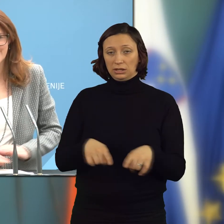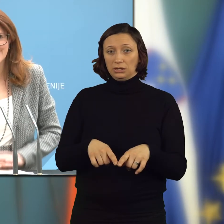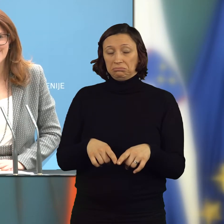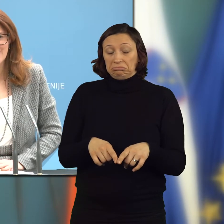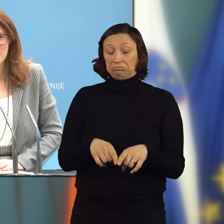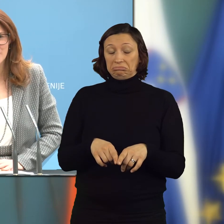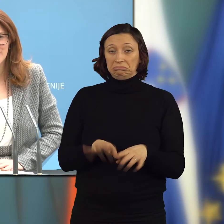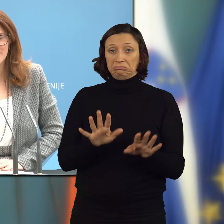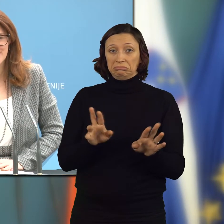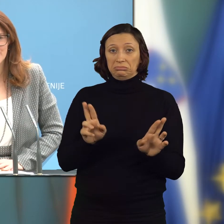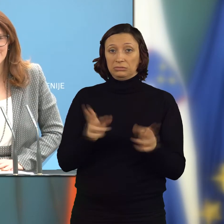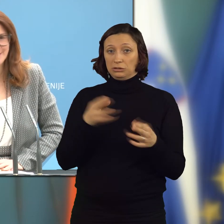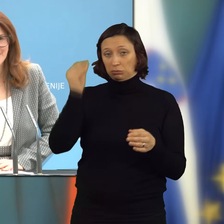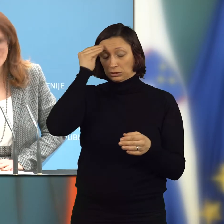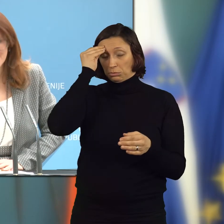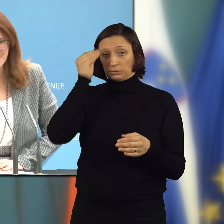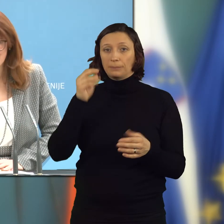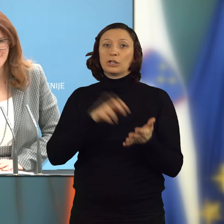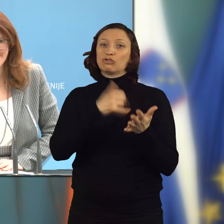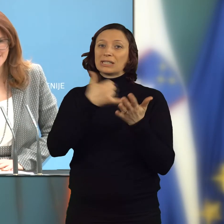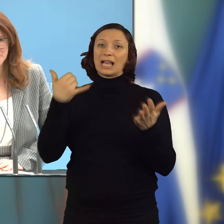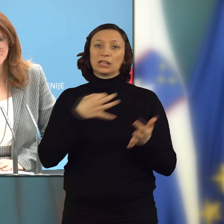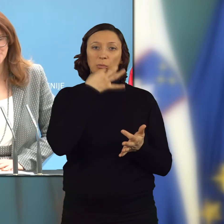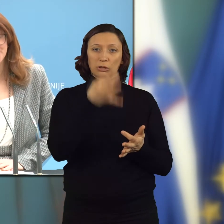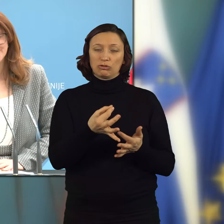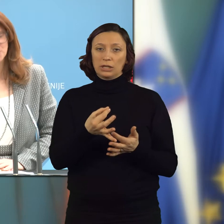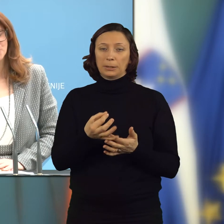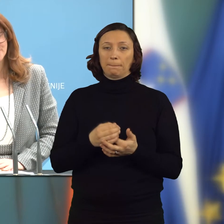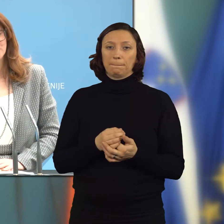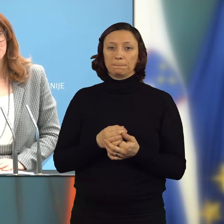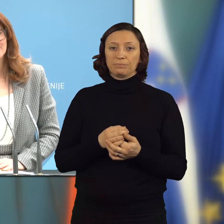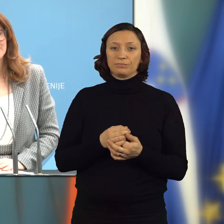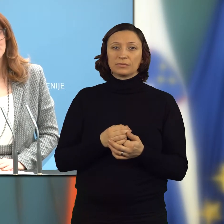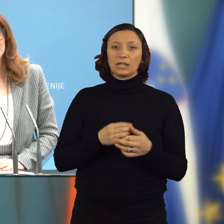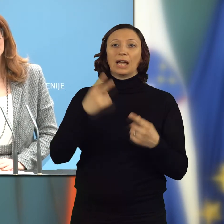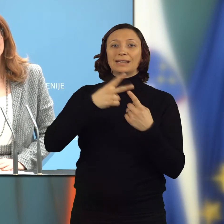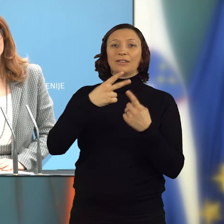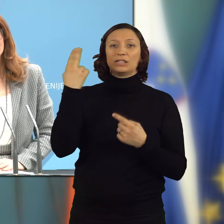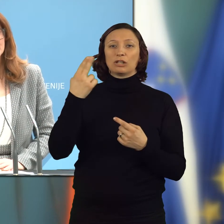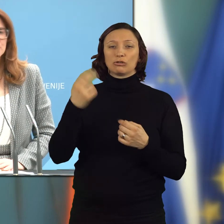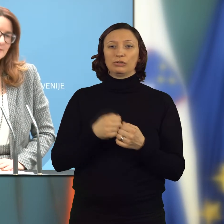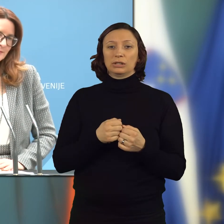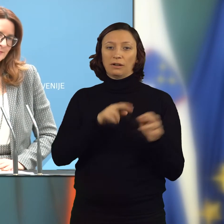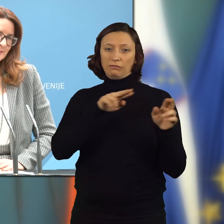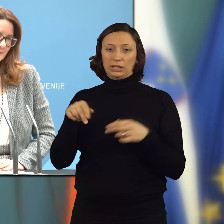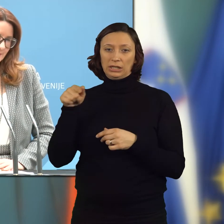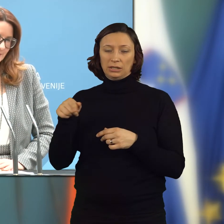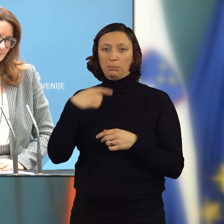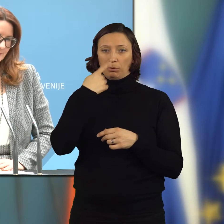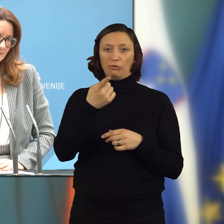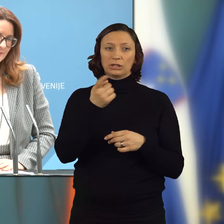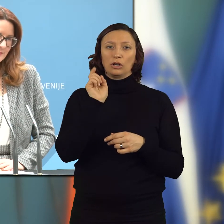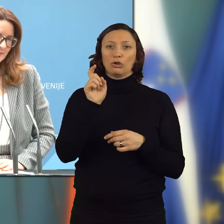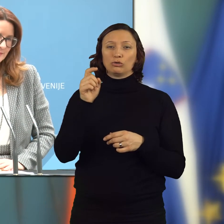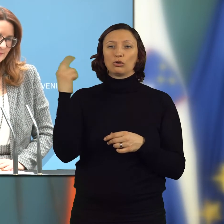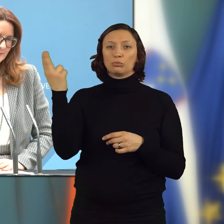brez papirja pred sabo, nisem več zapomnila. Ja. Še zadnje vprašanje. Sabina Zonta, Televizija Slovenija. Vrnila bi